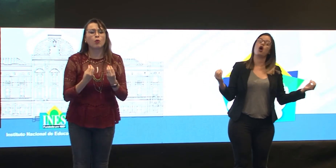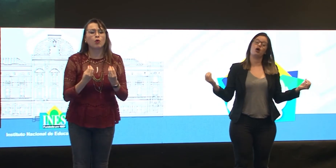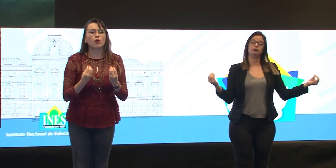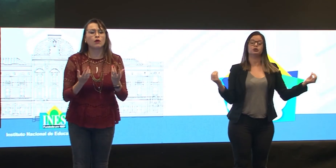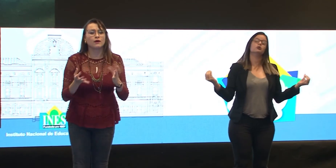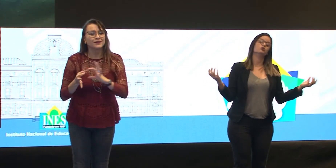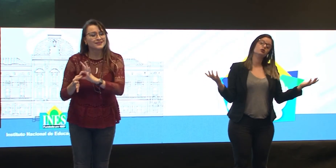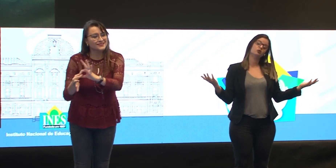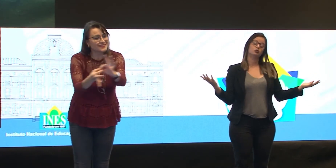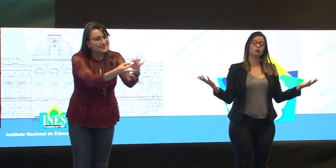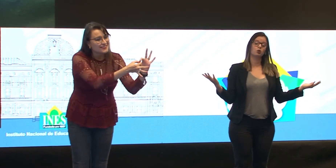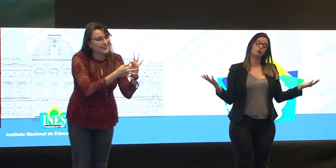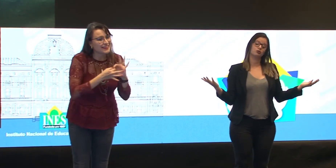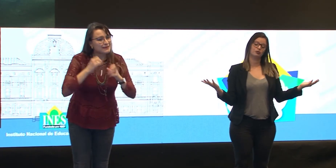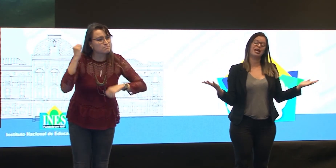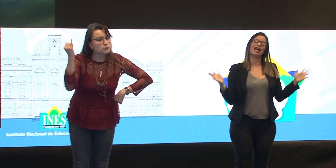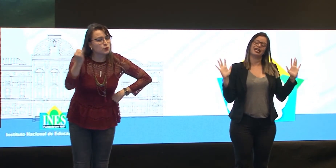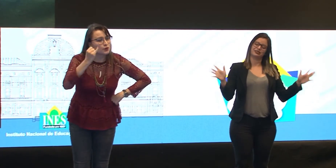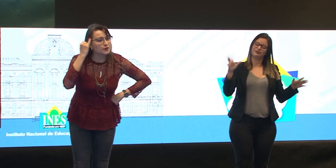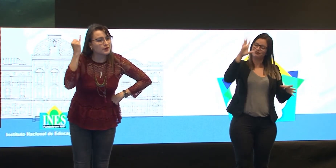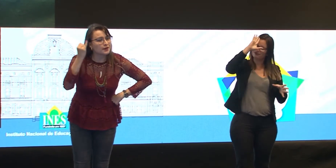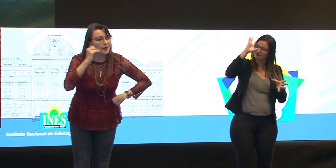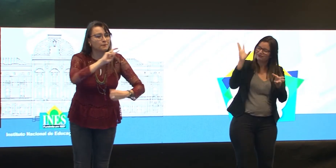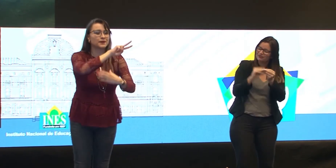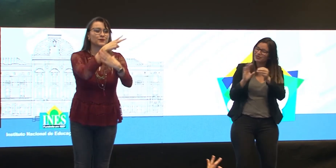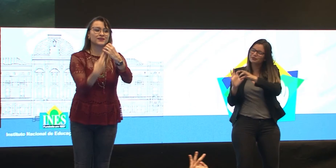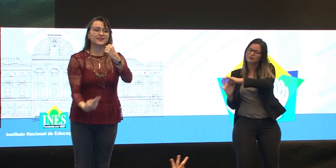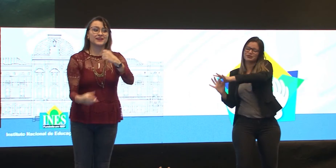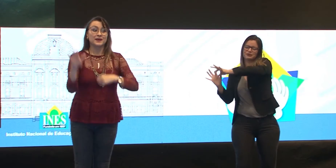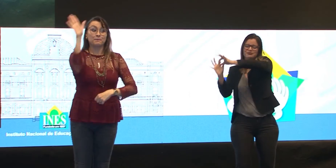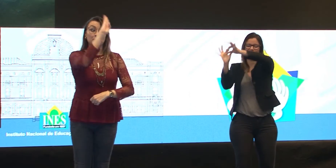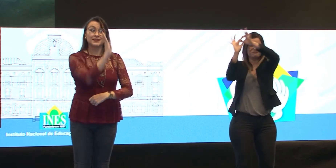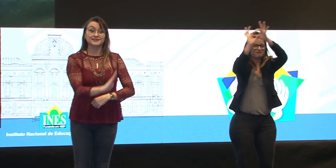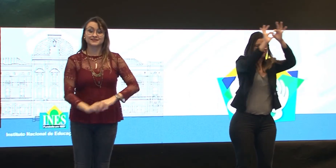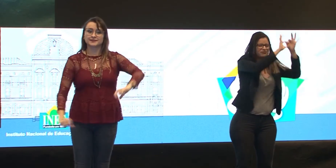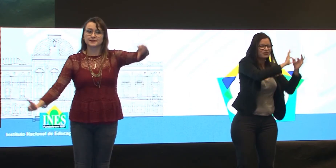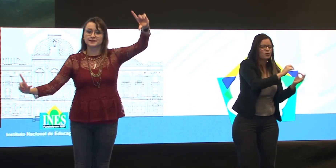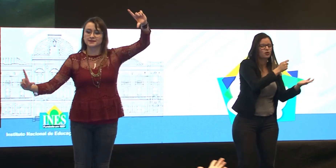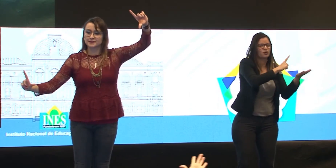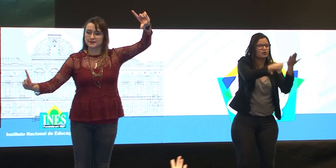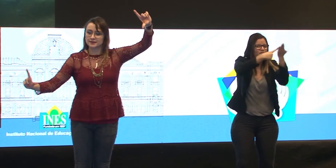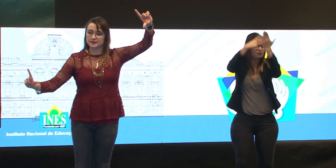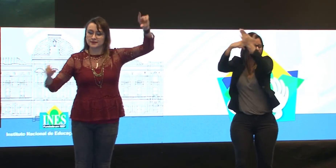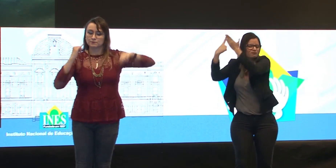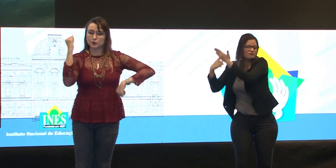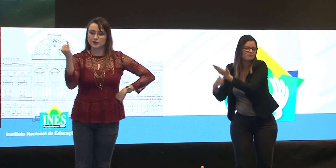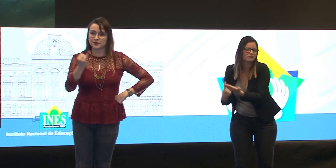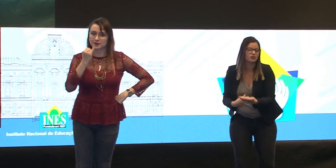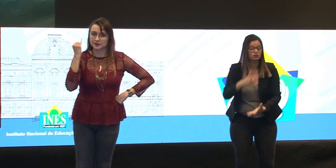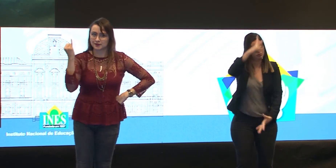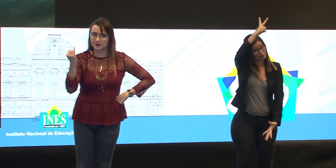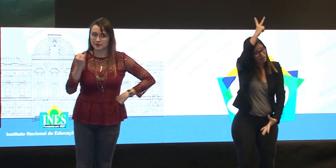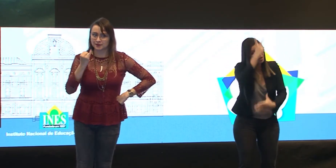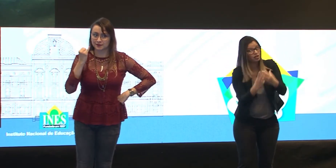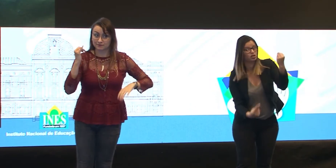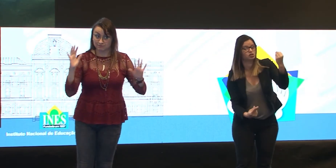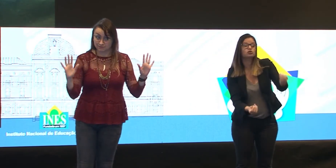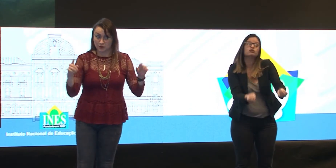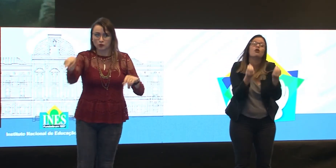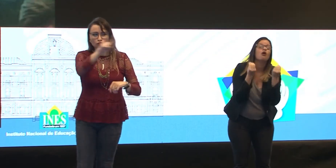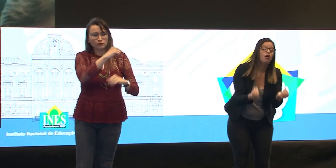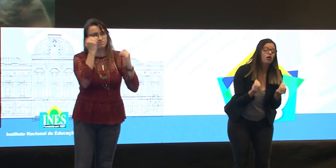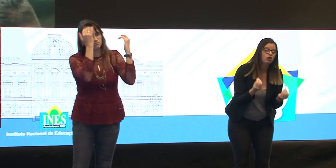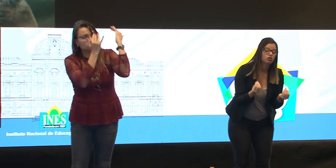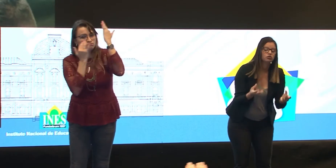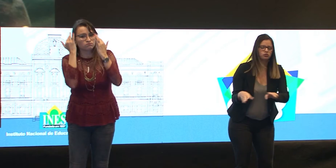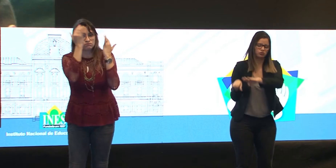Eu vou ter uma desconexão no território. É importante que a gente trabalhe em conjunto. Essa rede de apoio, inclusive num